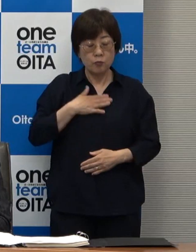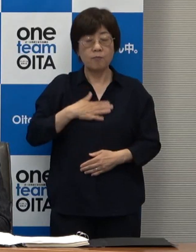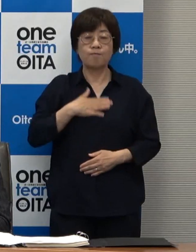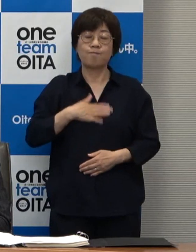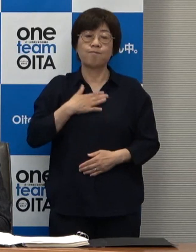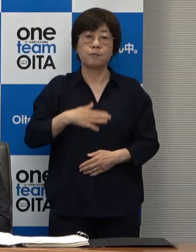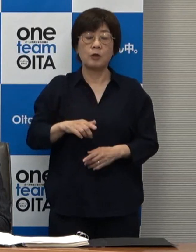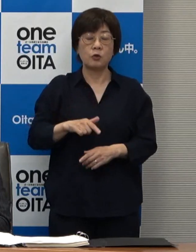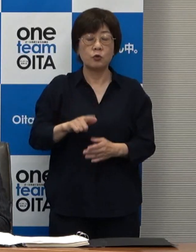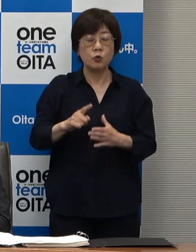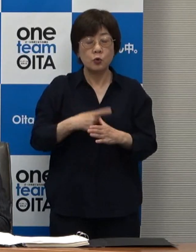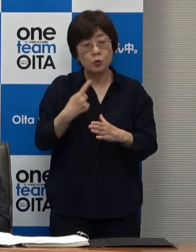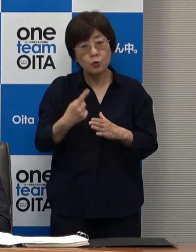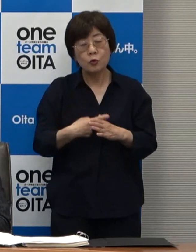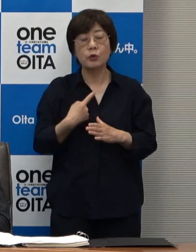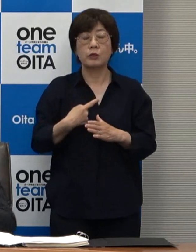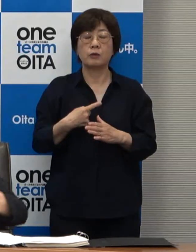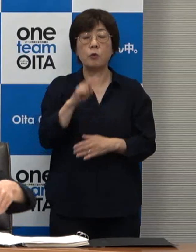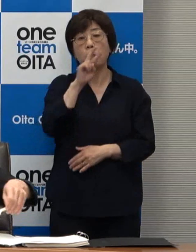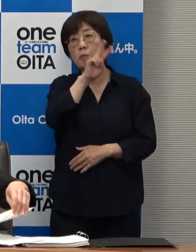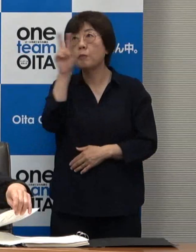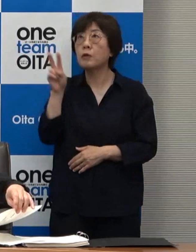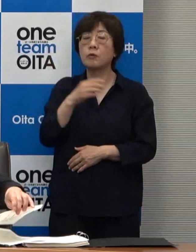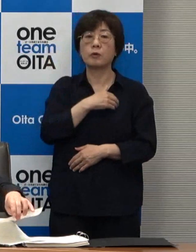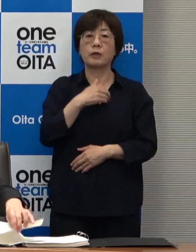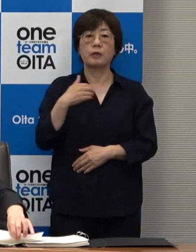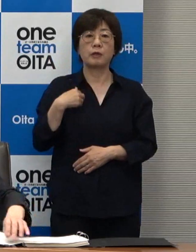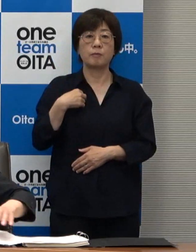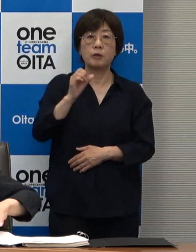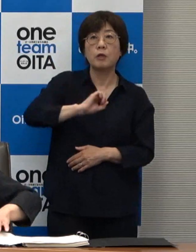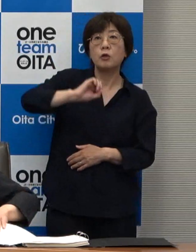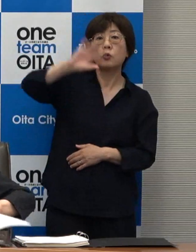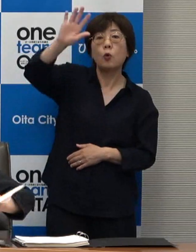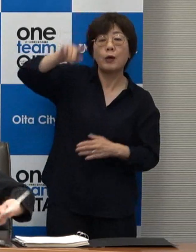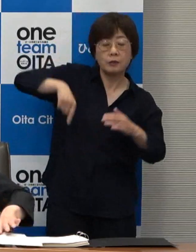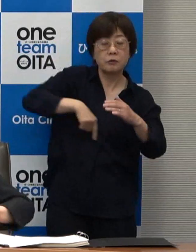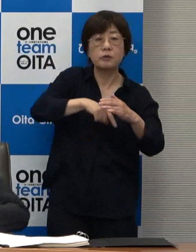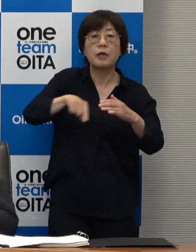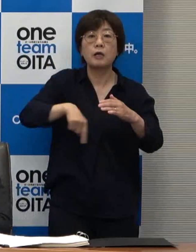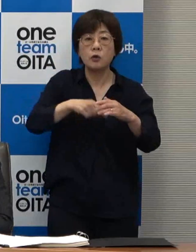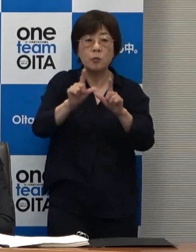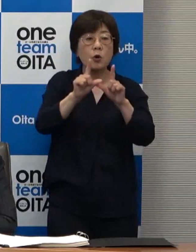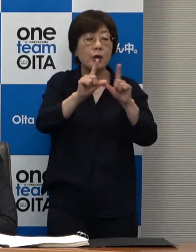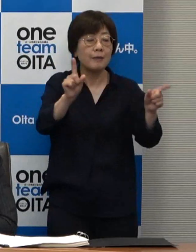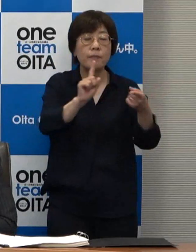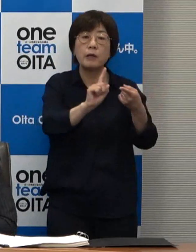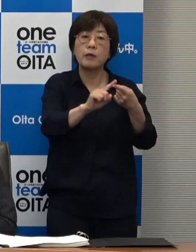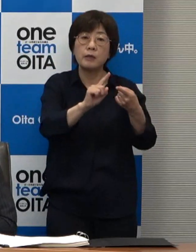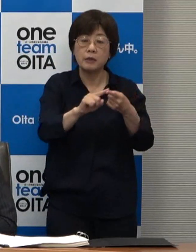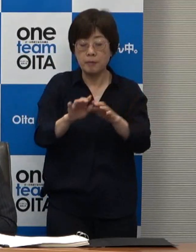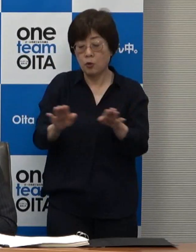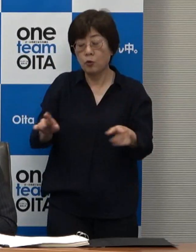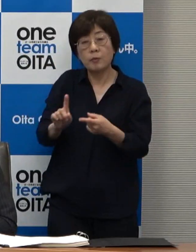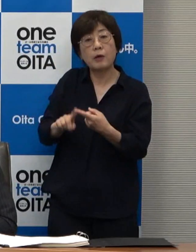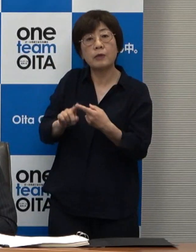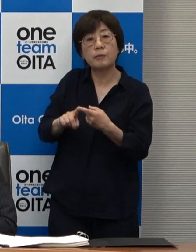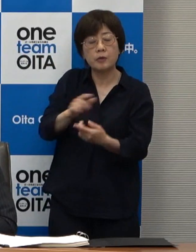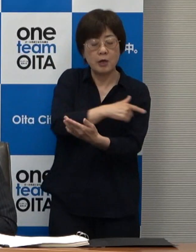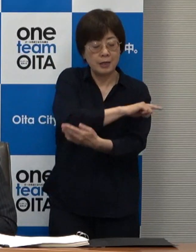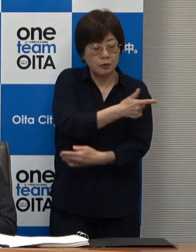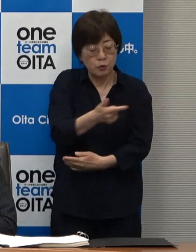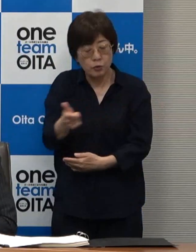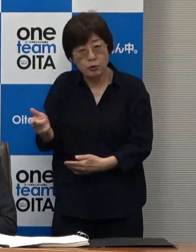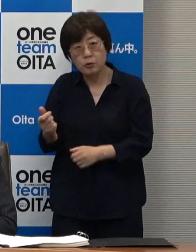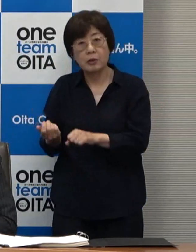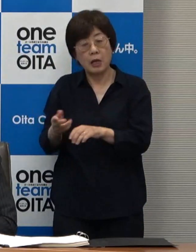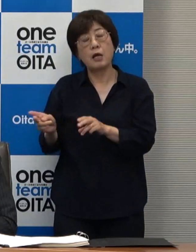ます。投影する映像コンテンツについても、一般向けのものから幼児向けのものまで用意し